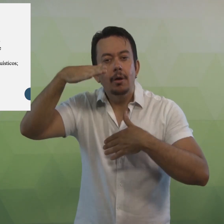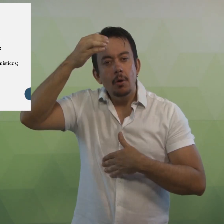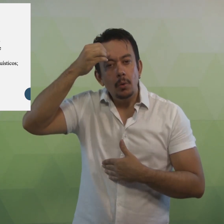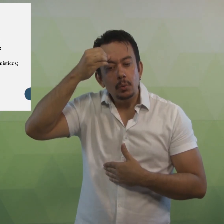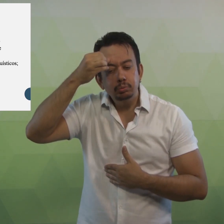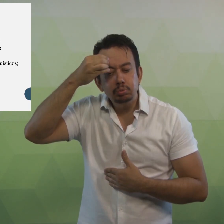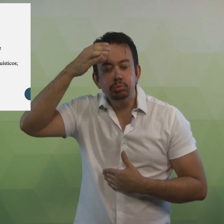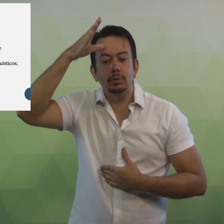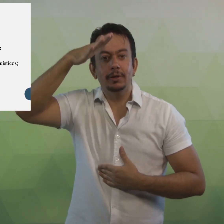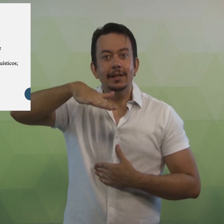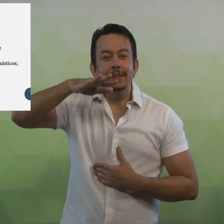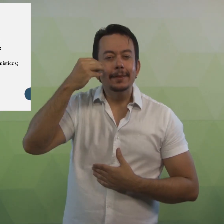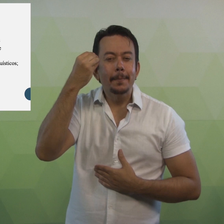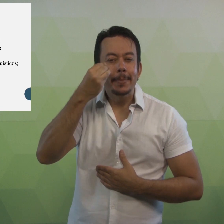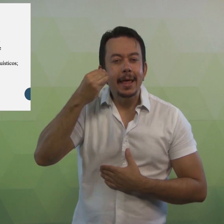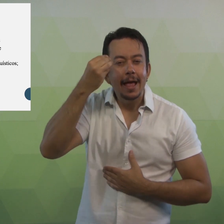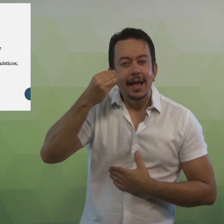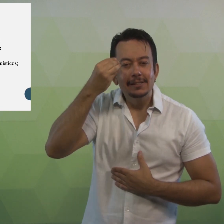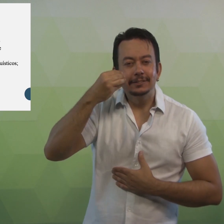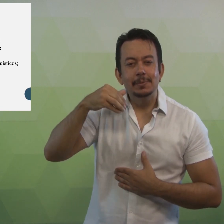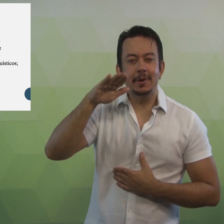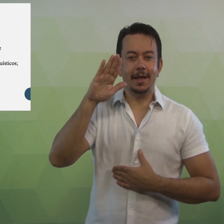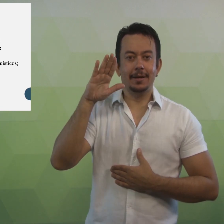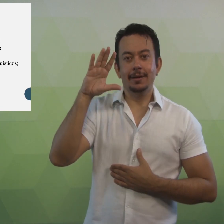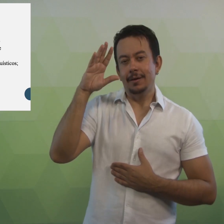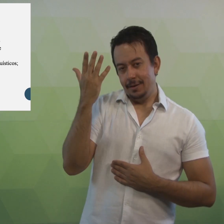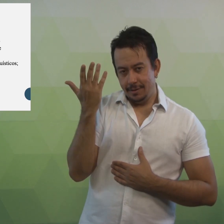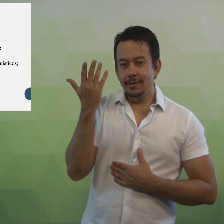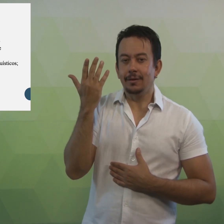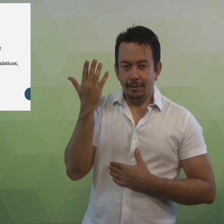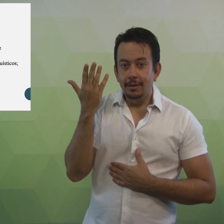experienciais que a gente vai adquirindo com o tempo.